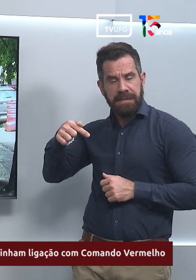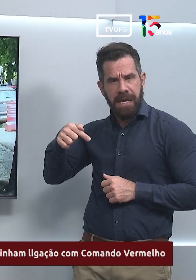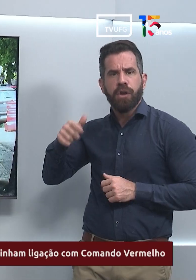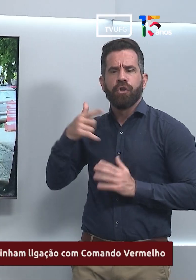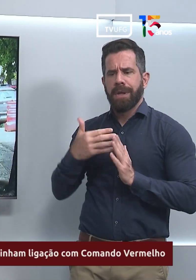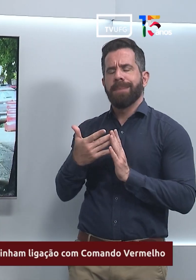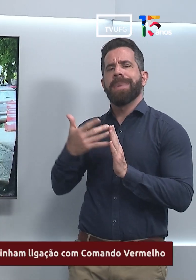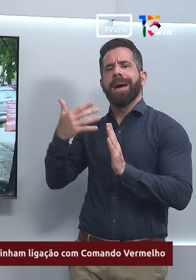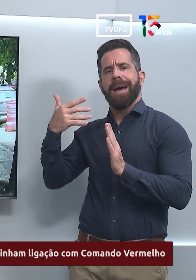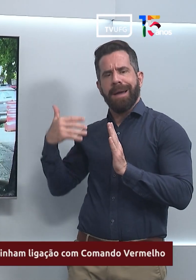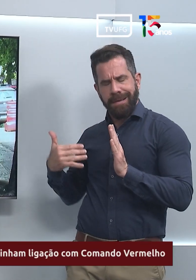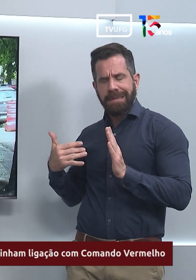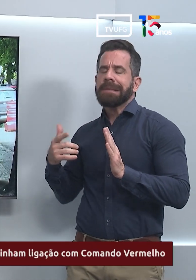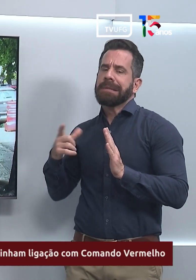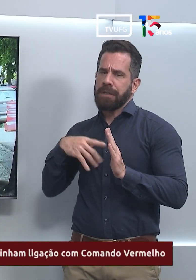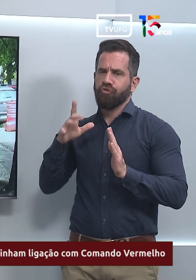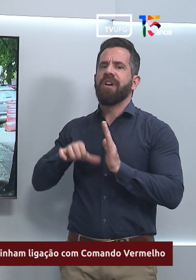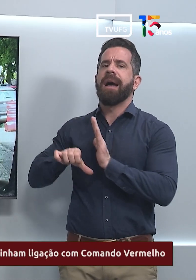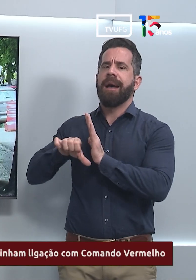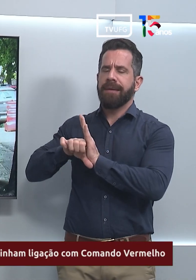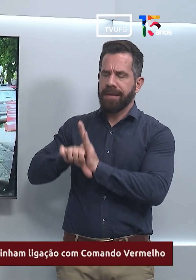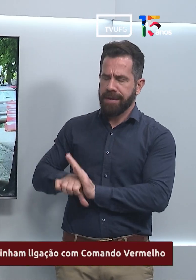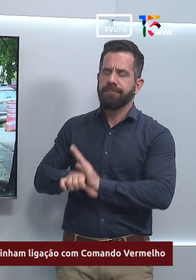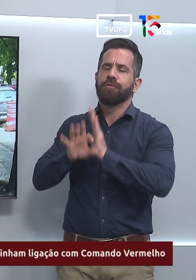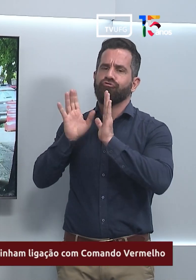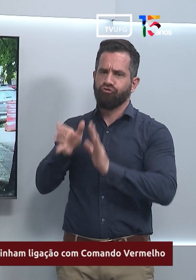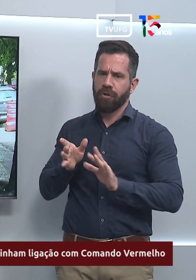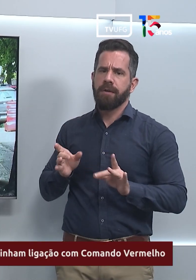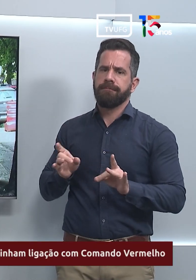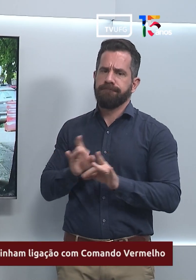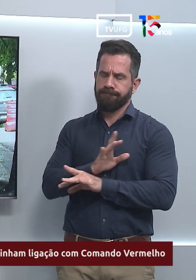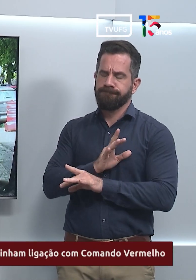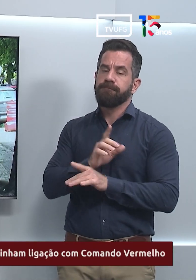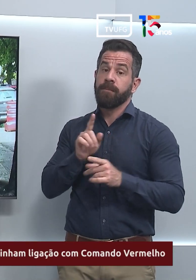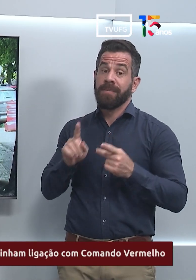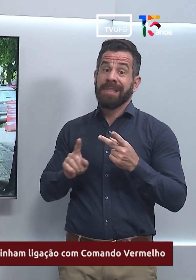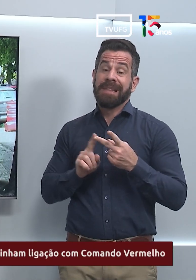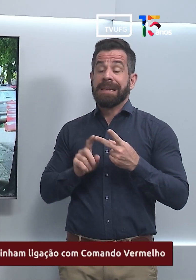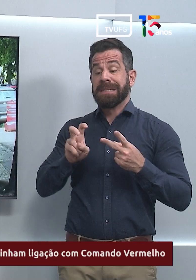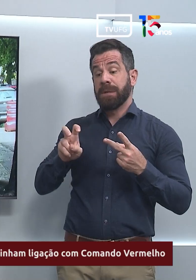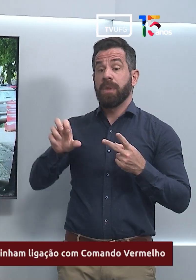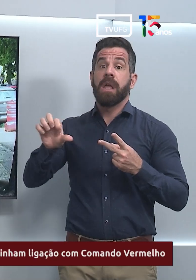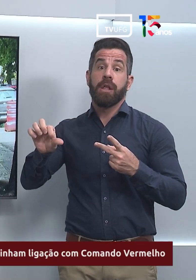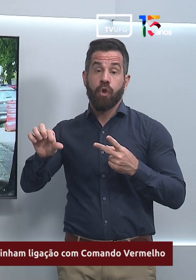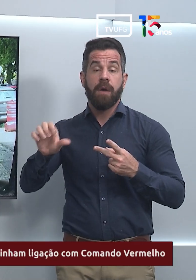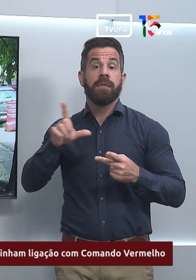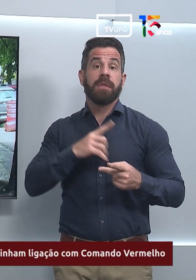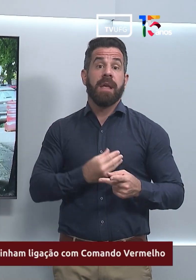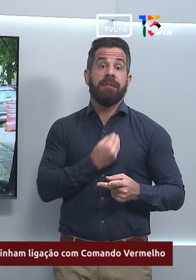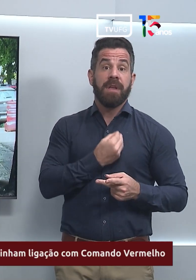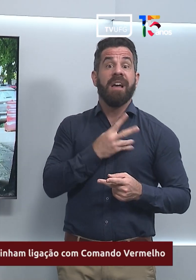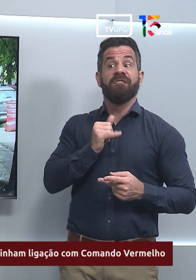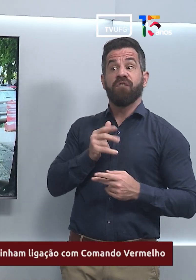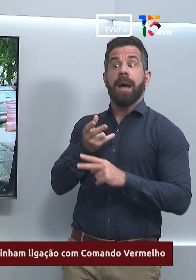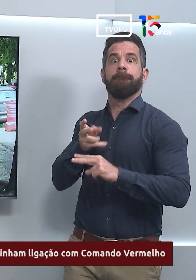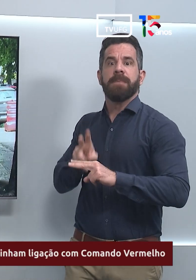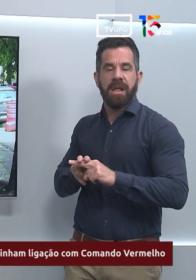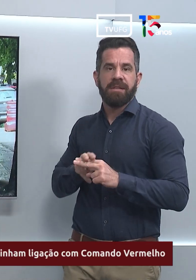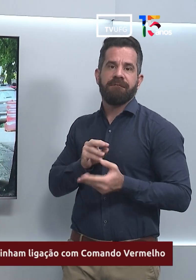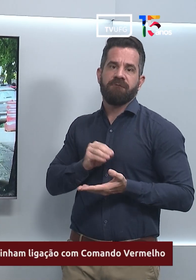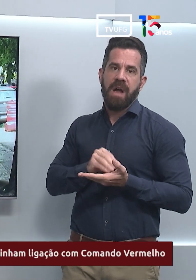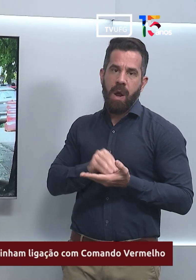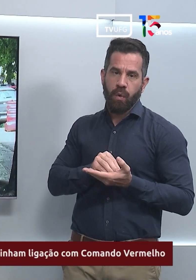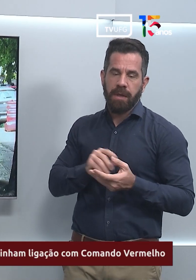histórico criminal relevante, segundo a polícia. 59 tinham mandados de prisão pendentes e 17